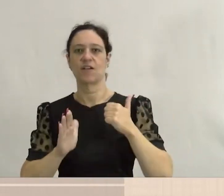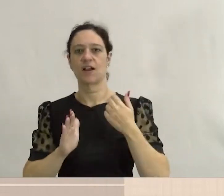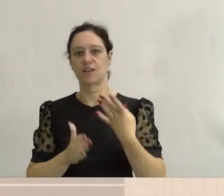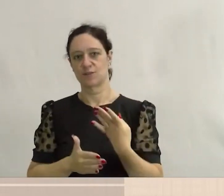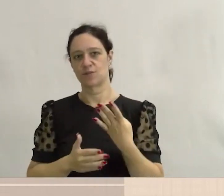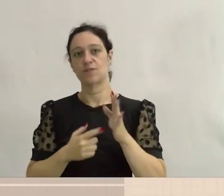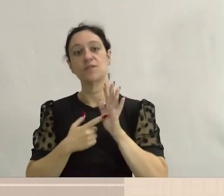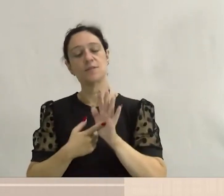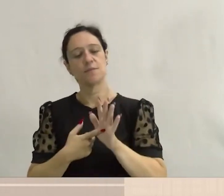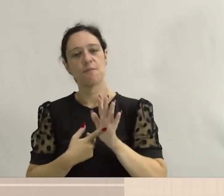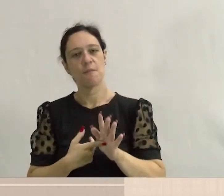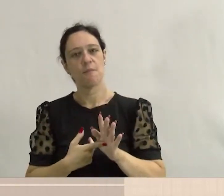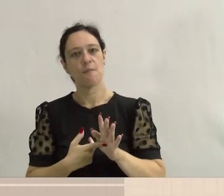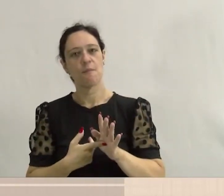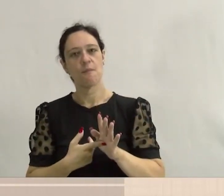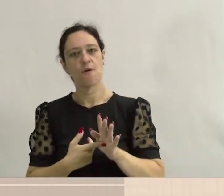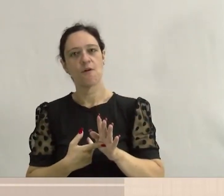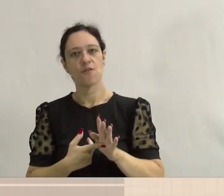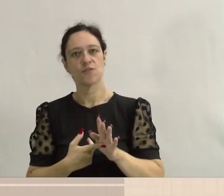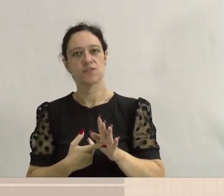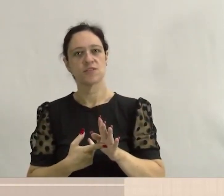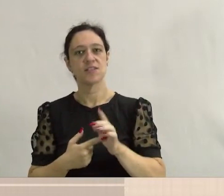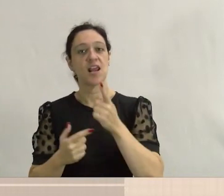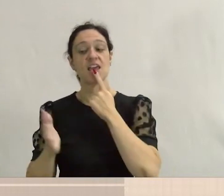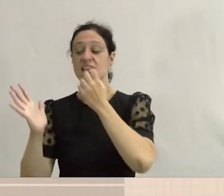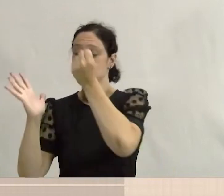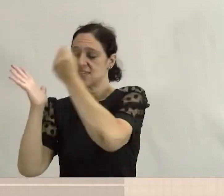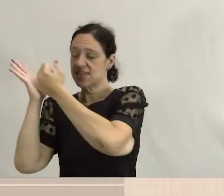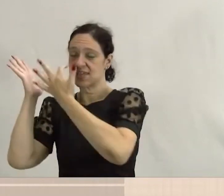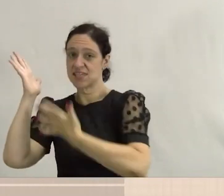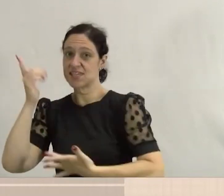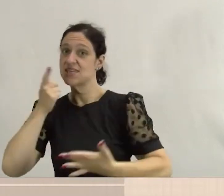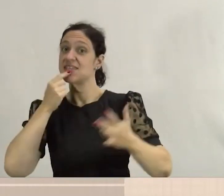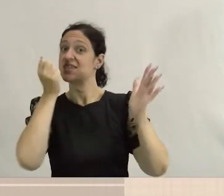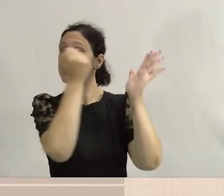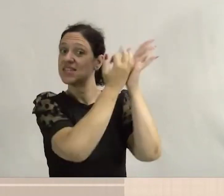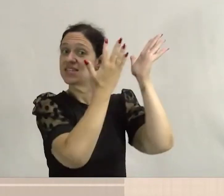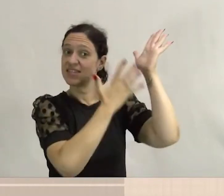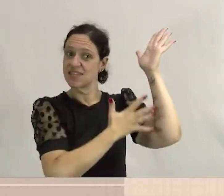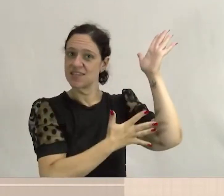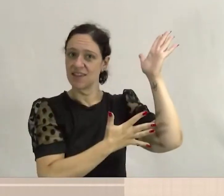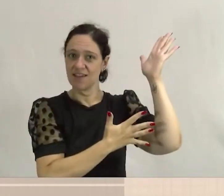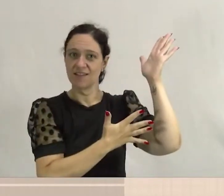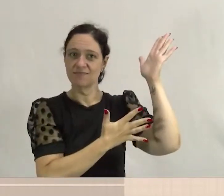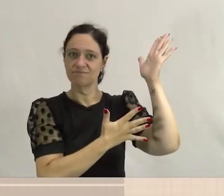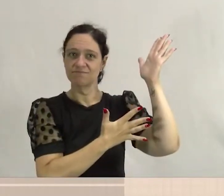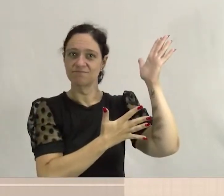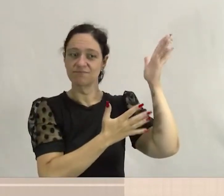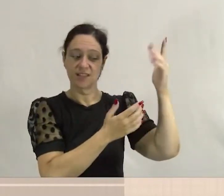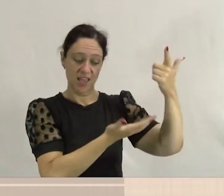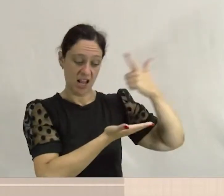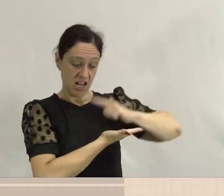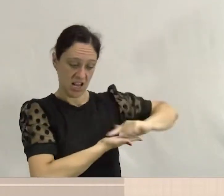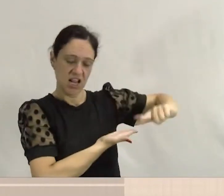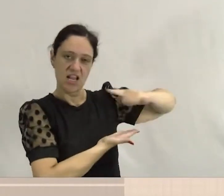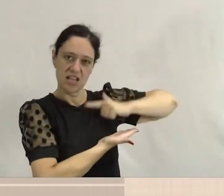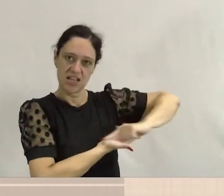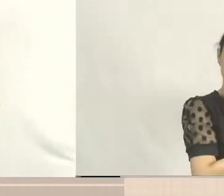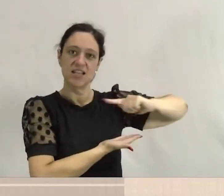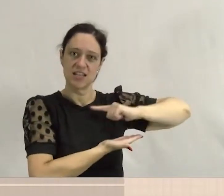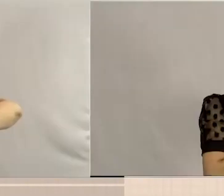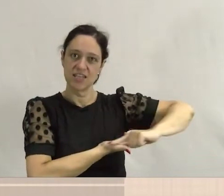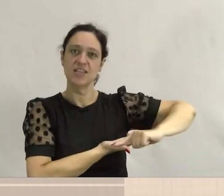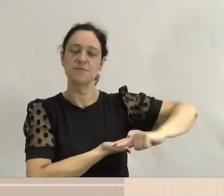de Cristo, que pelo Espírito eterno a si mesmo se ofereceu sem mácula a Deus, purificará a